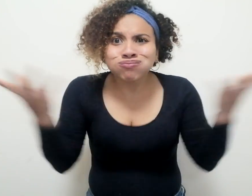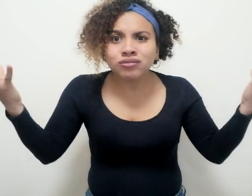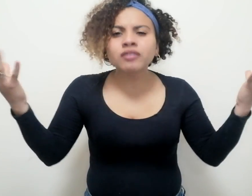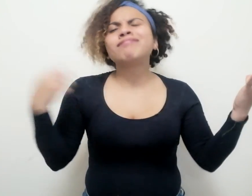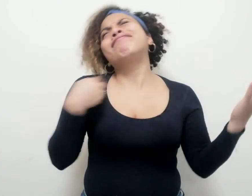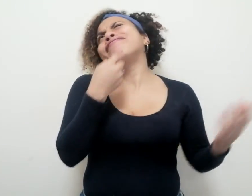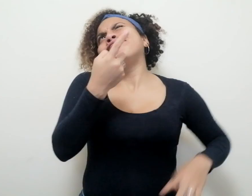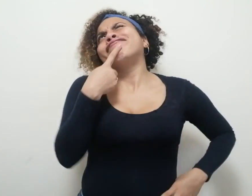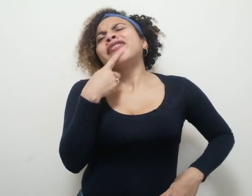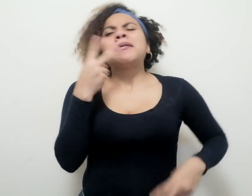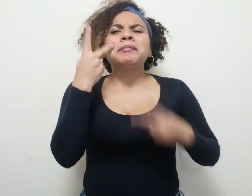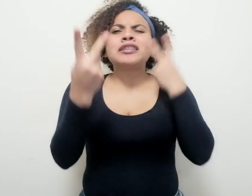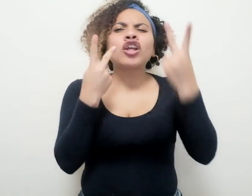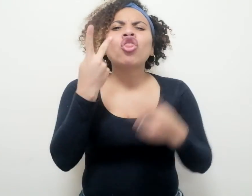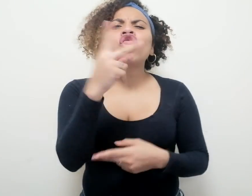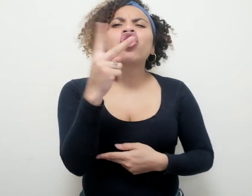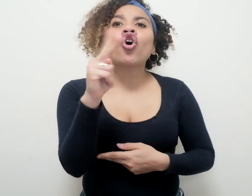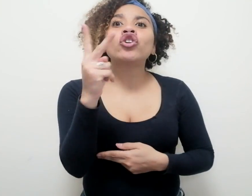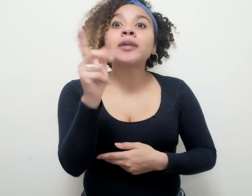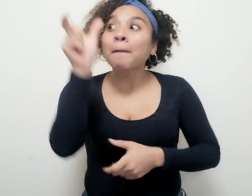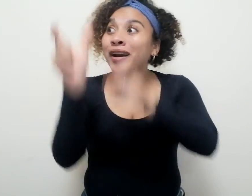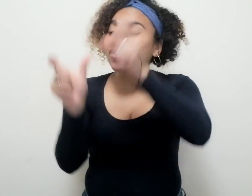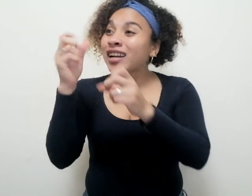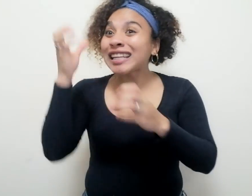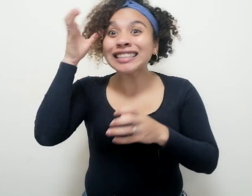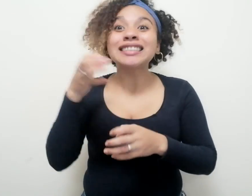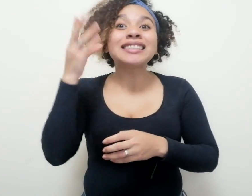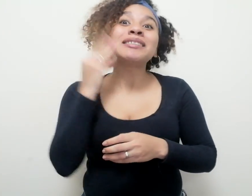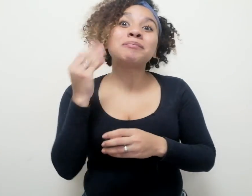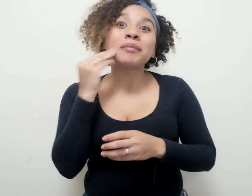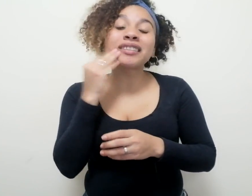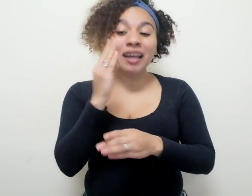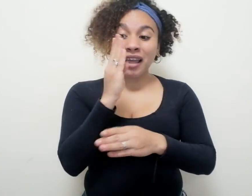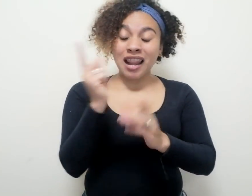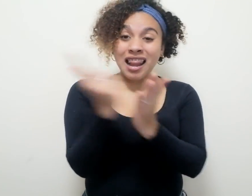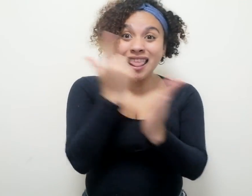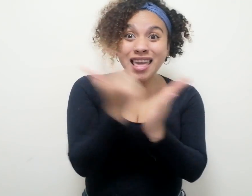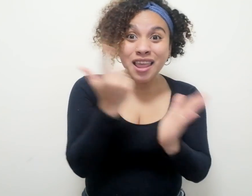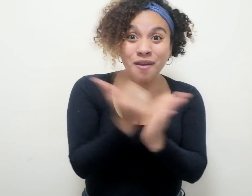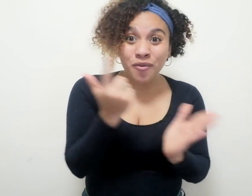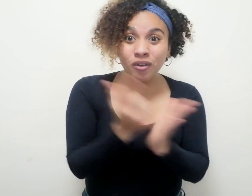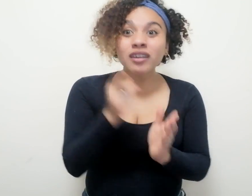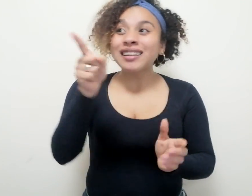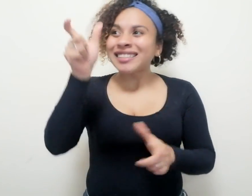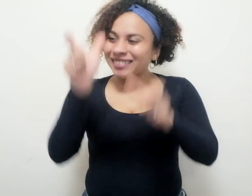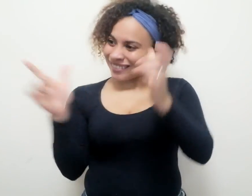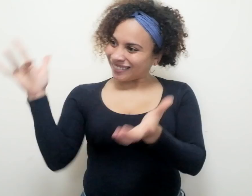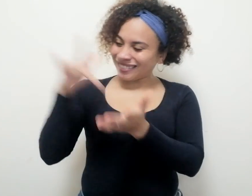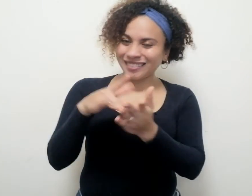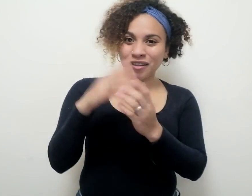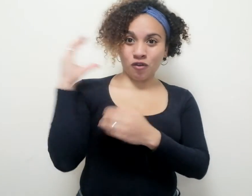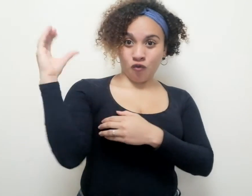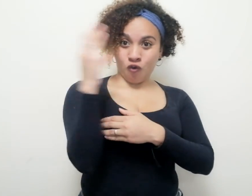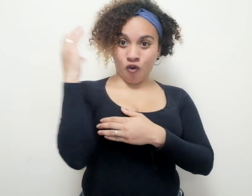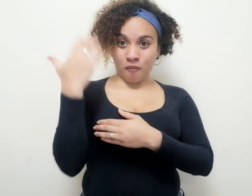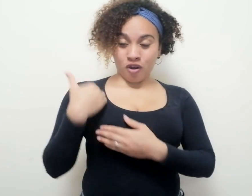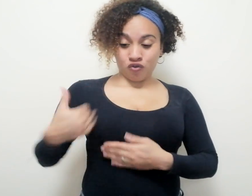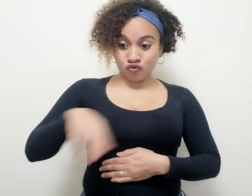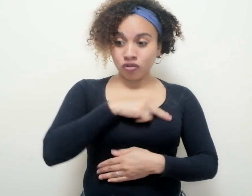que nos visitaron 12 bibliómanos y que los anfitriones no son los menos afectos